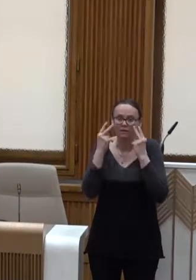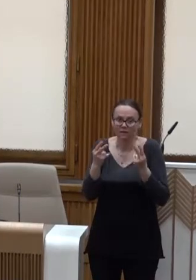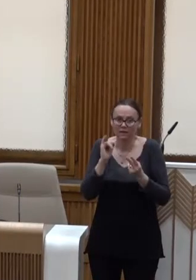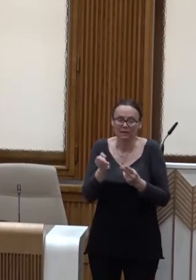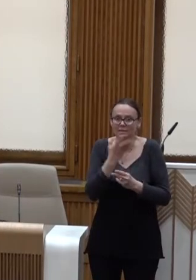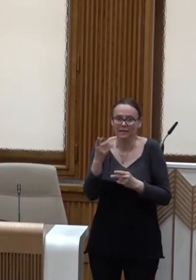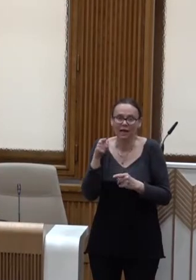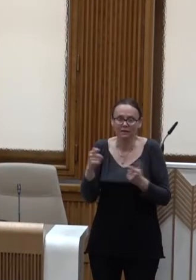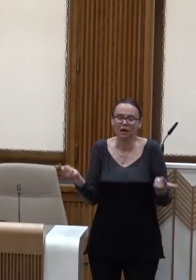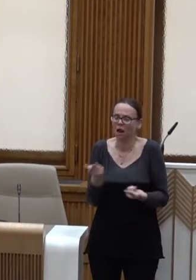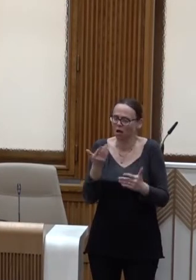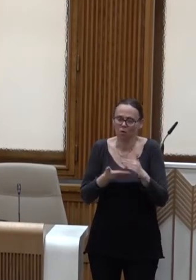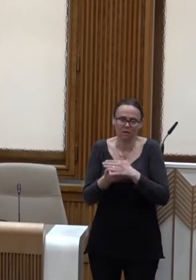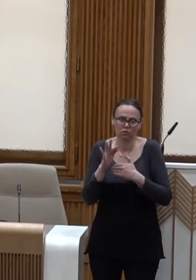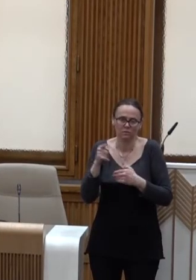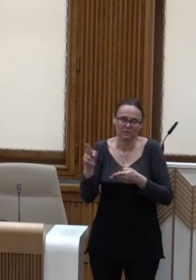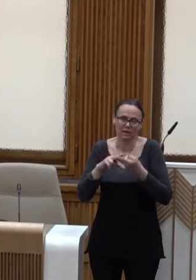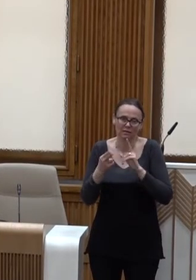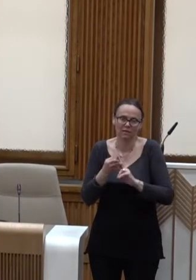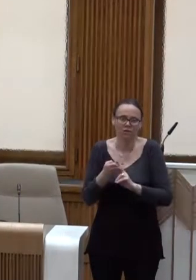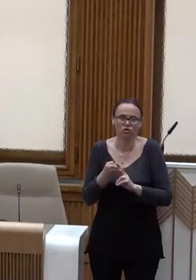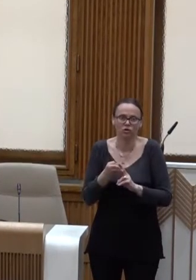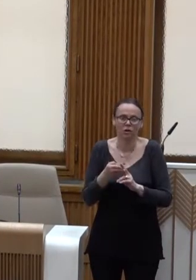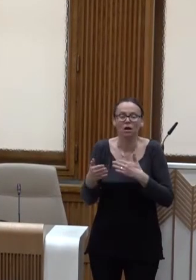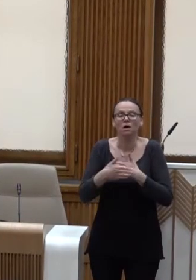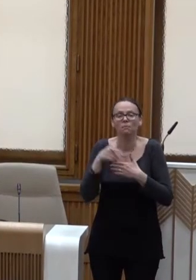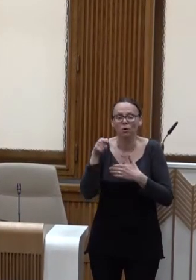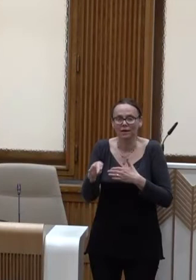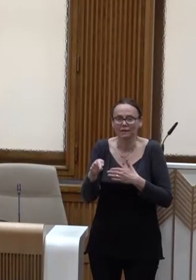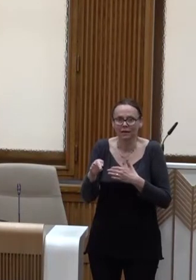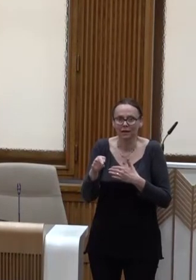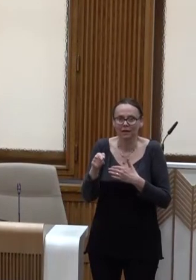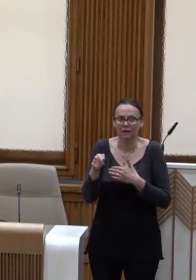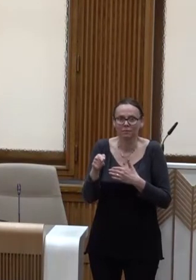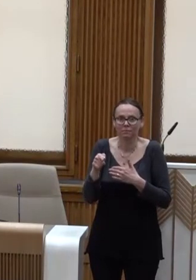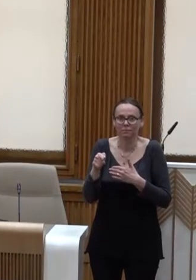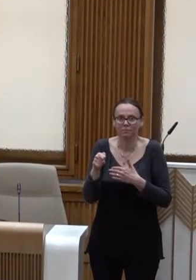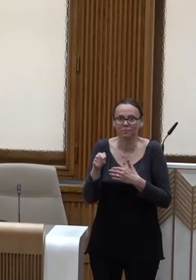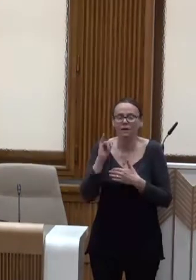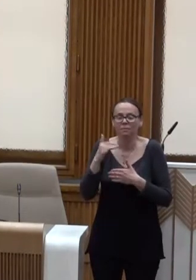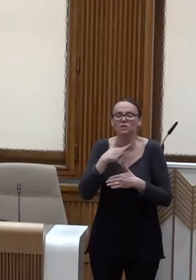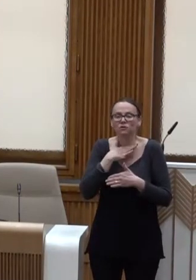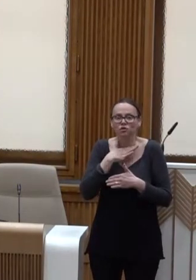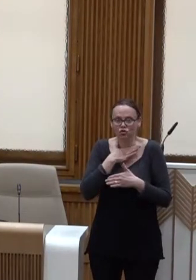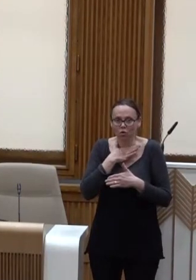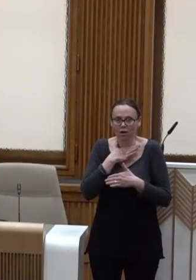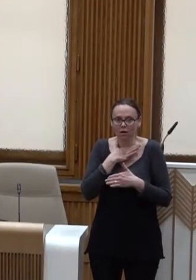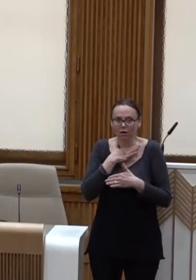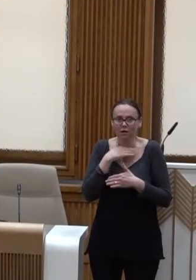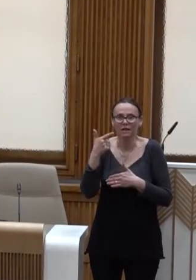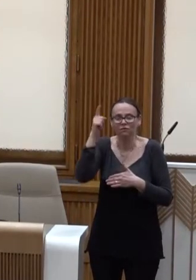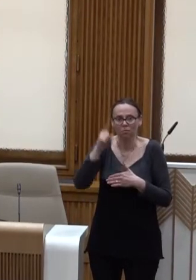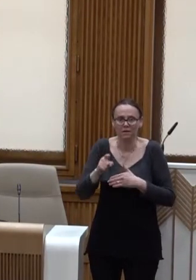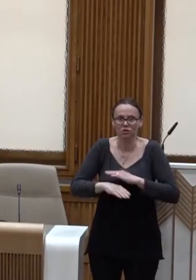tega nadomestiti na ta način. Poleg tega pa so v šolah